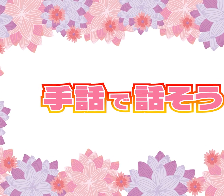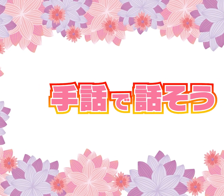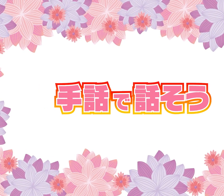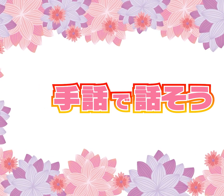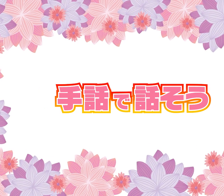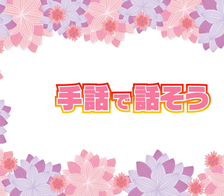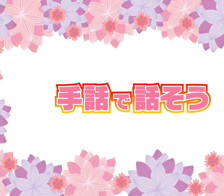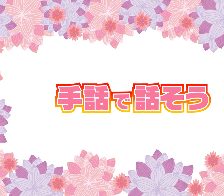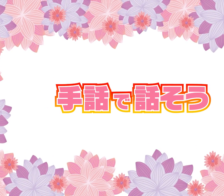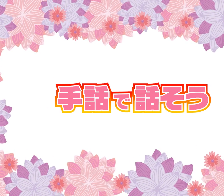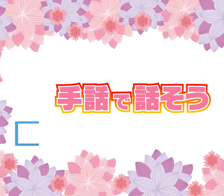で話そう。